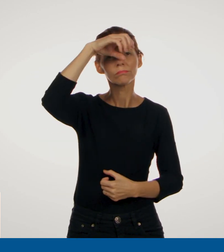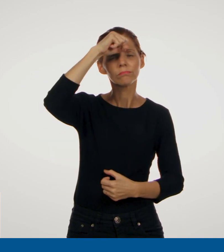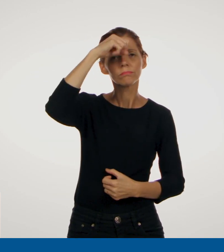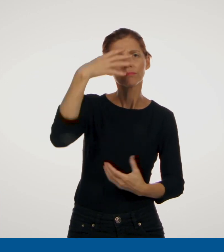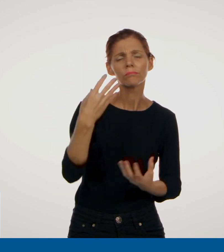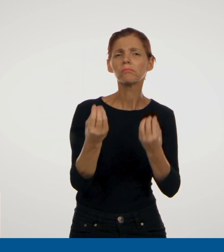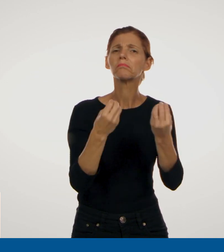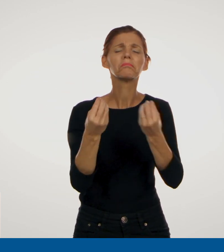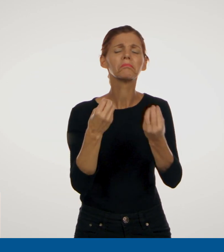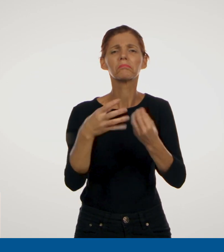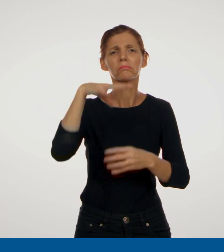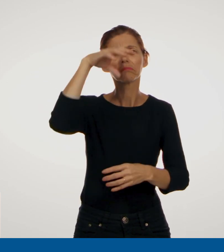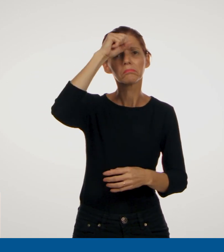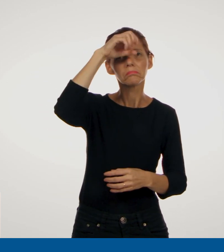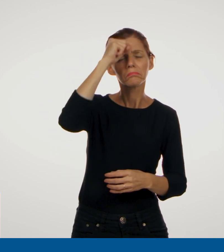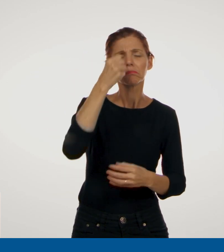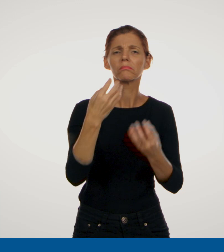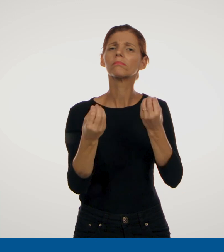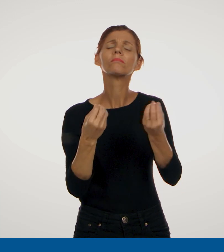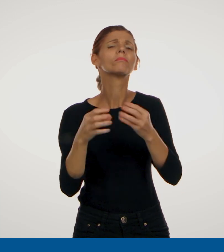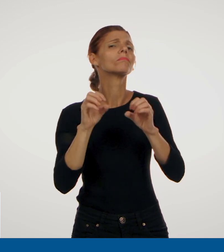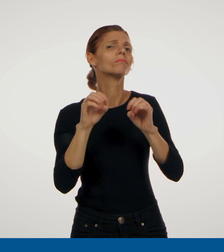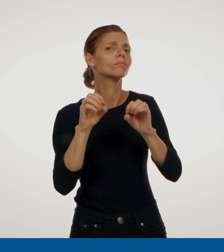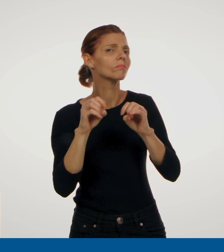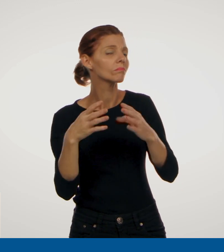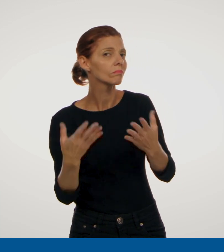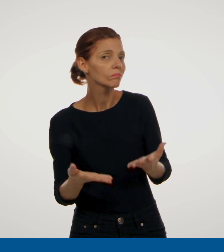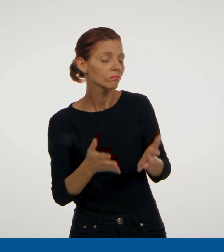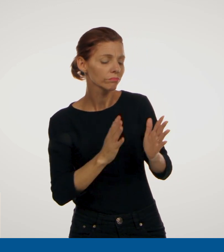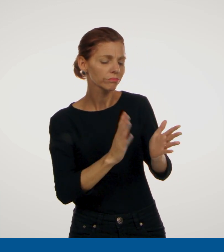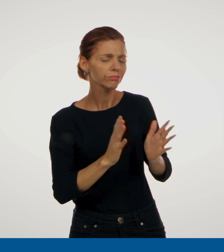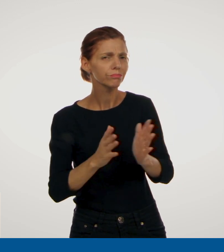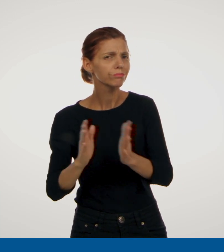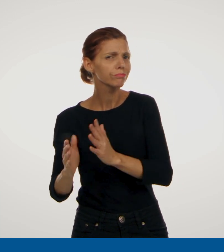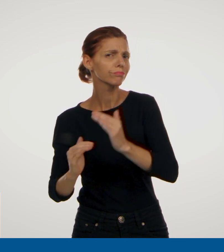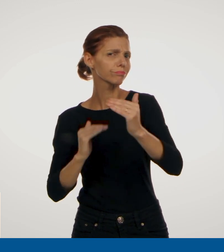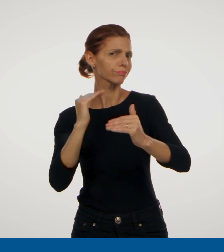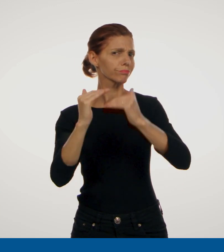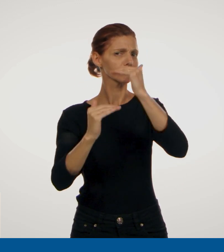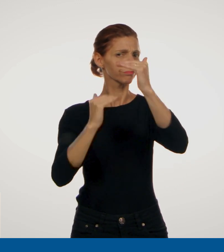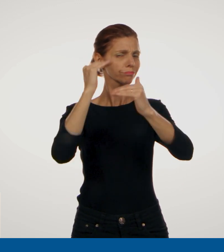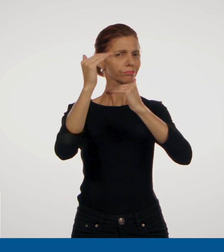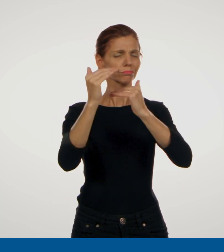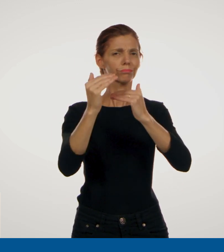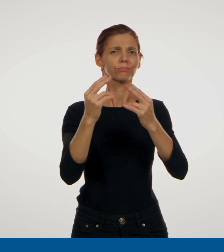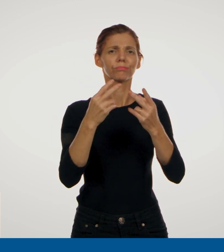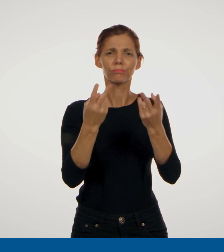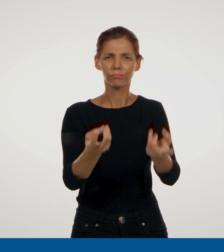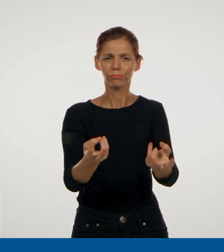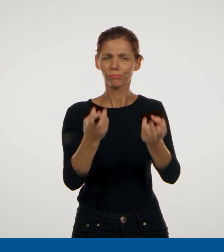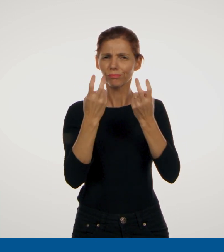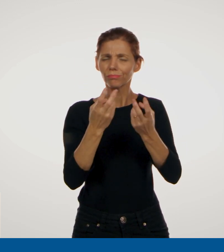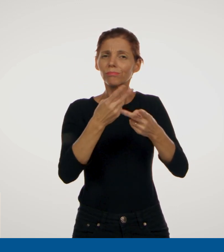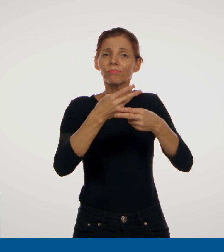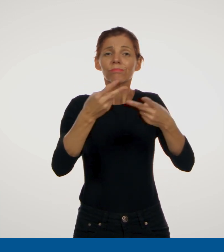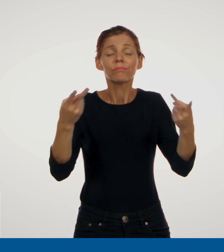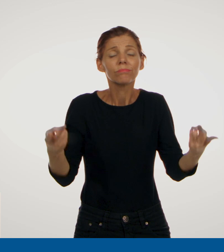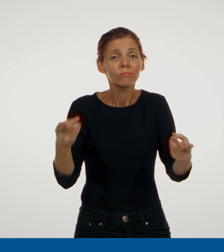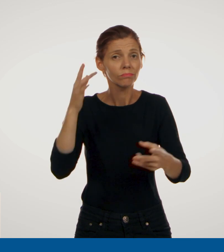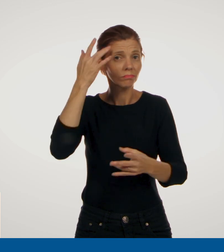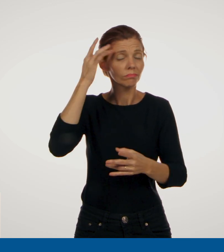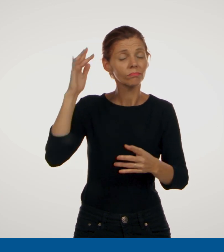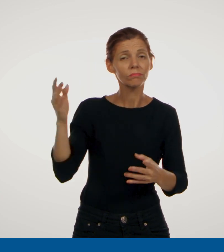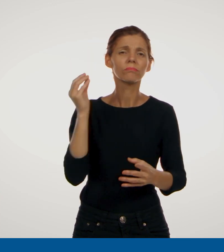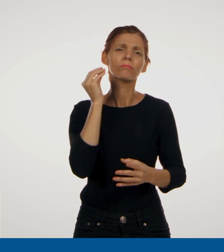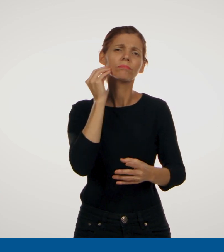Conhecimento, aprendizagem, como se aprende, como ensinar, fases do desenvolvimento, há diversas